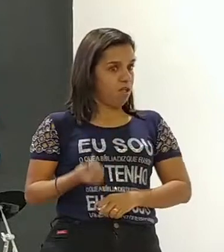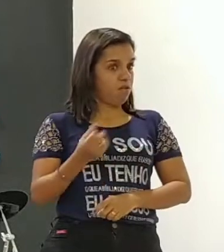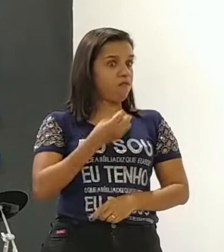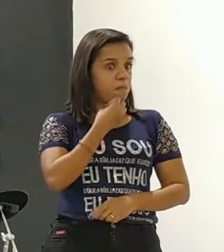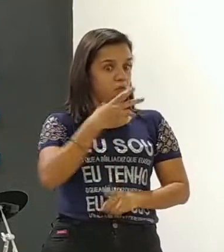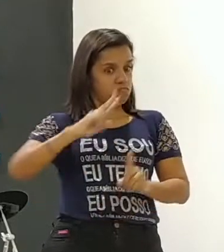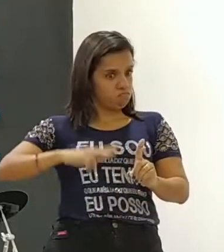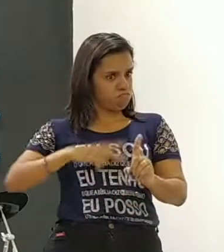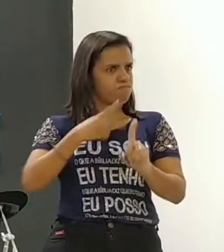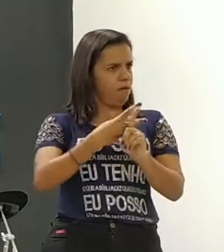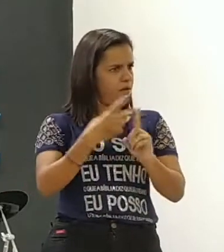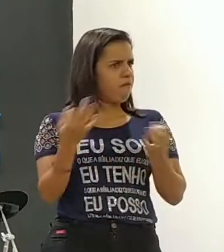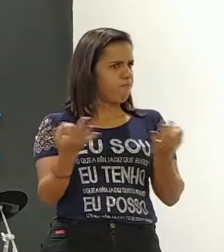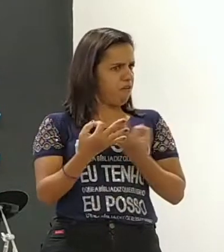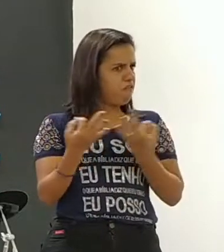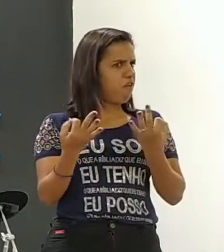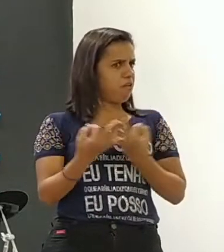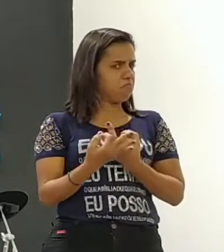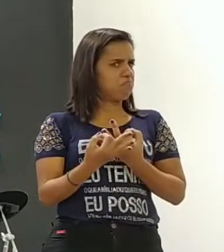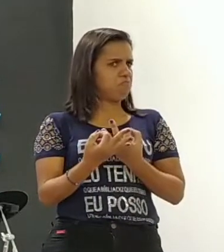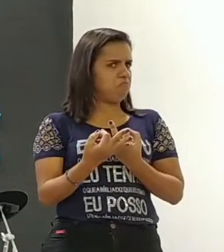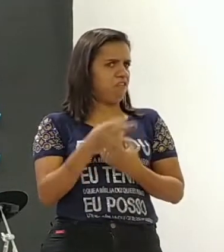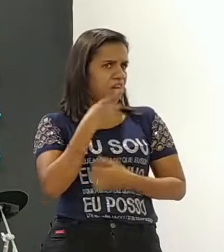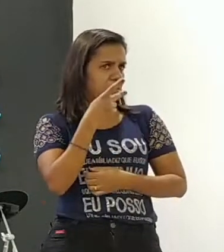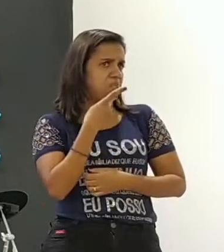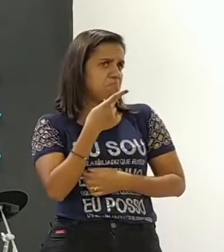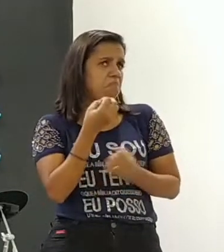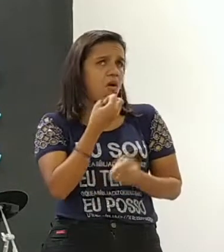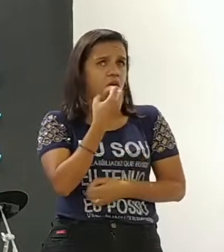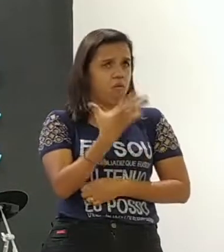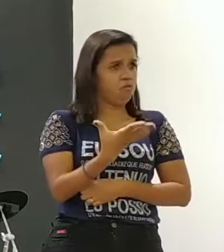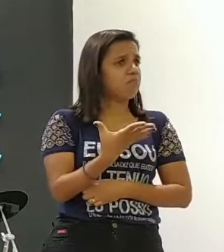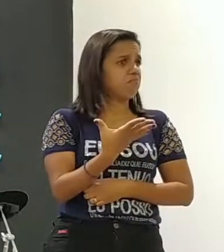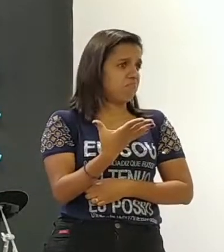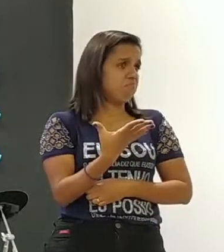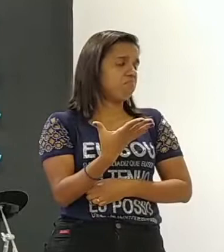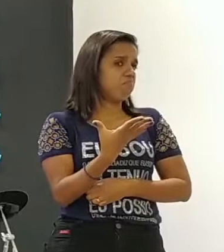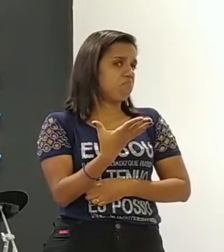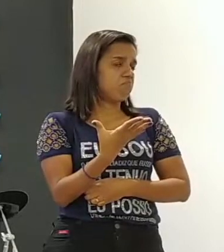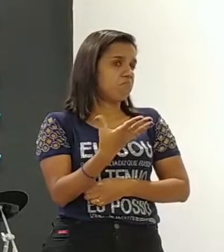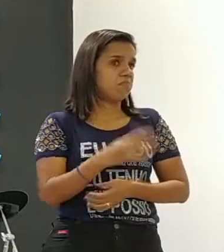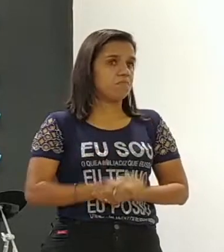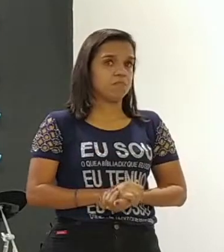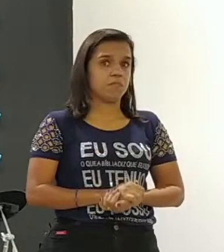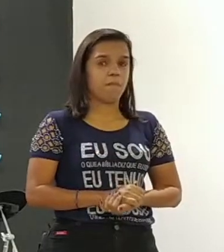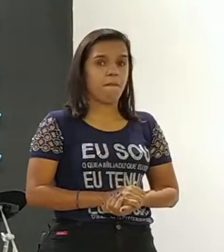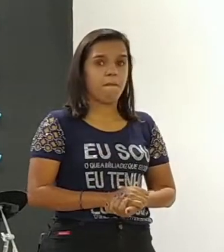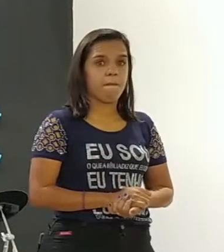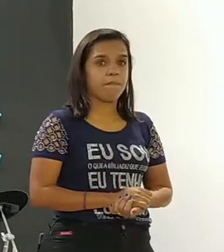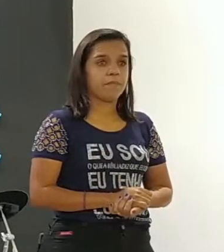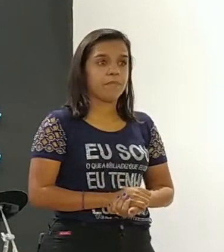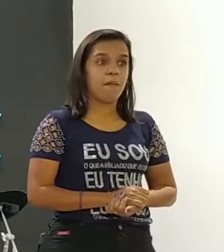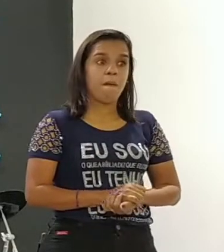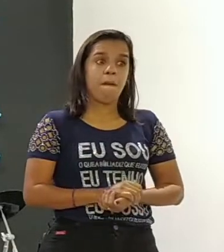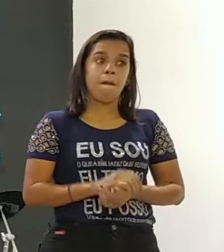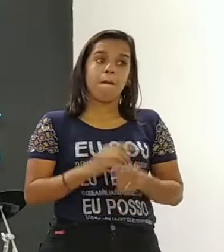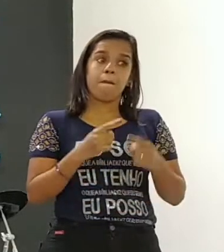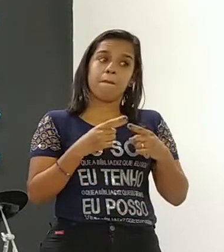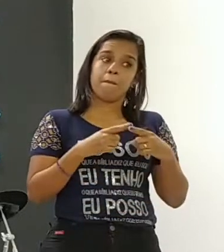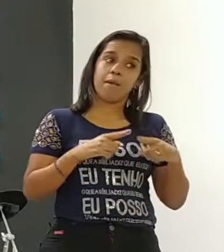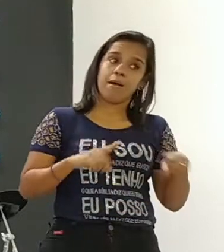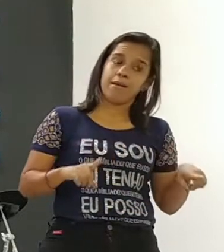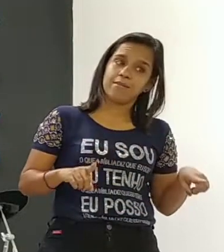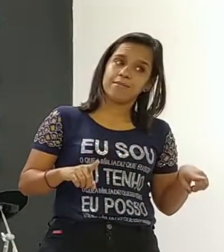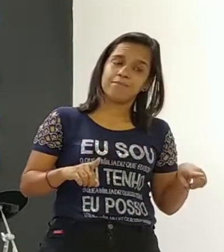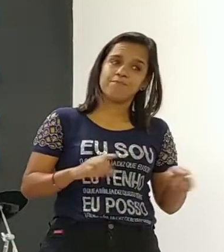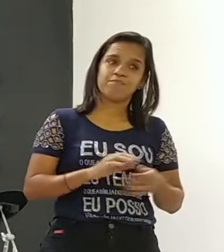Financeiramente falando, isso é perfeito, muito bom, muito bom. Só que tem uma frase que eu